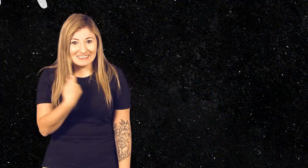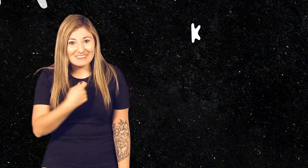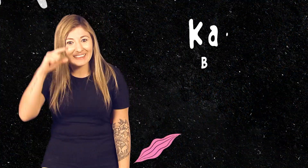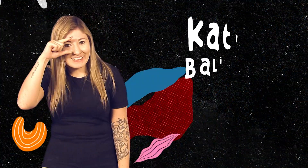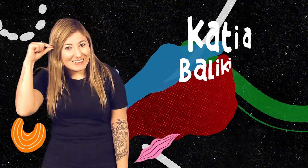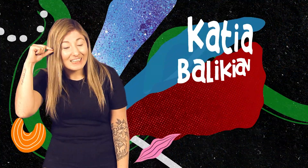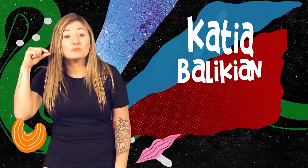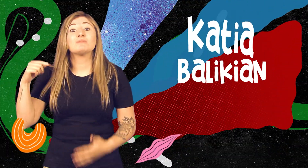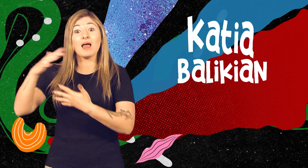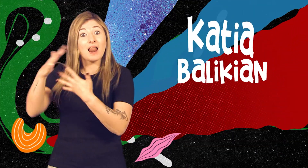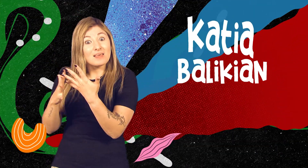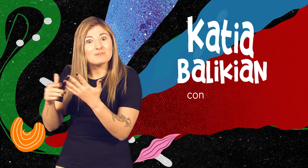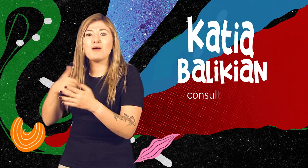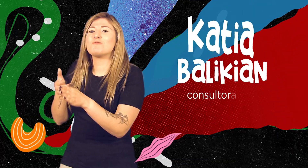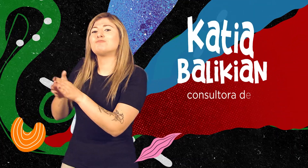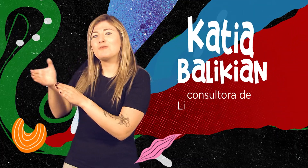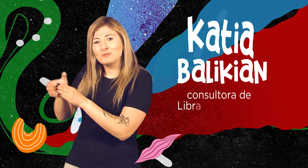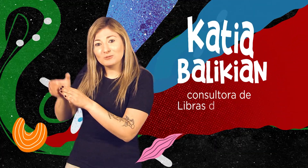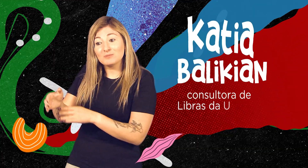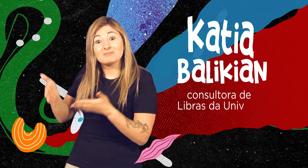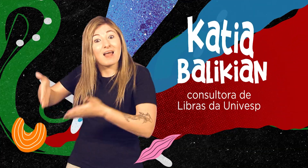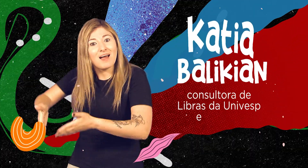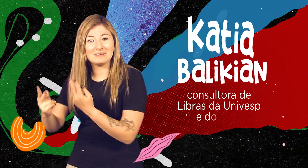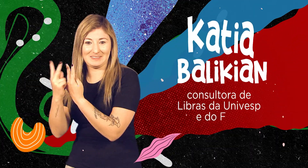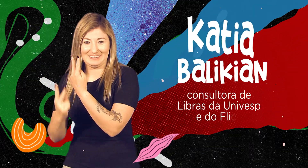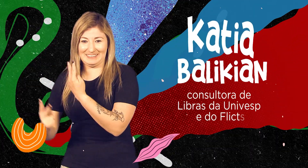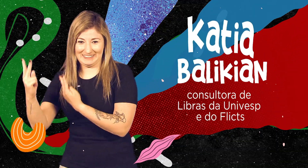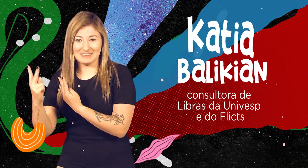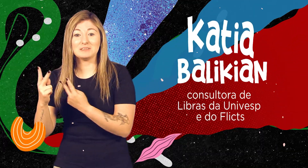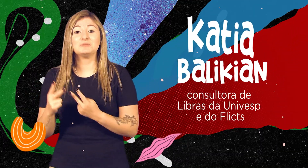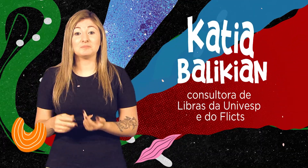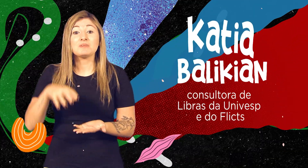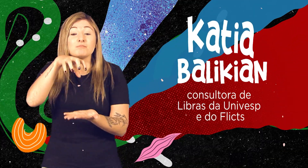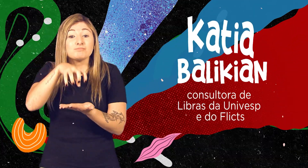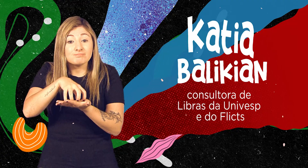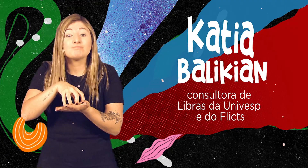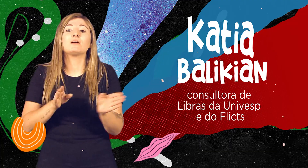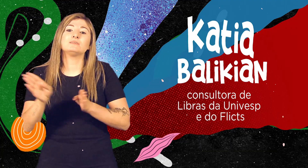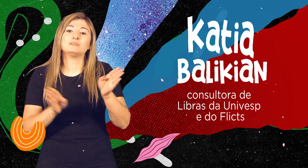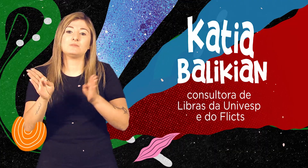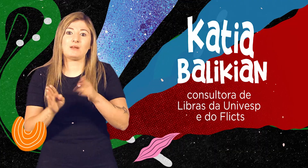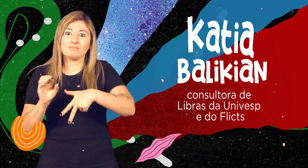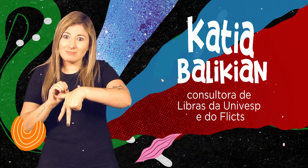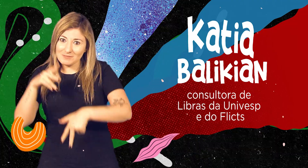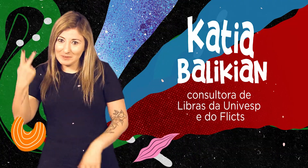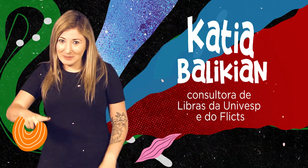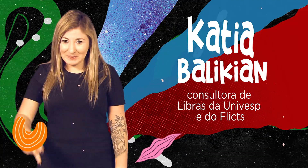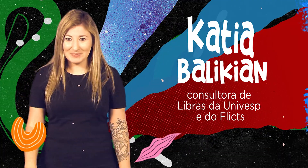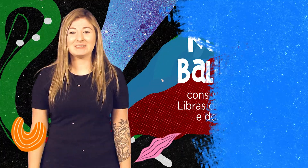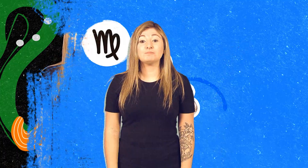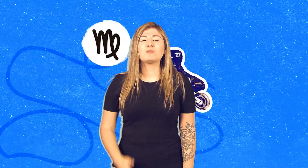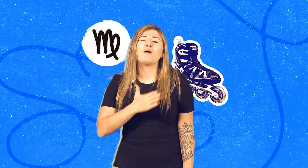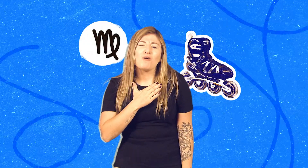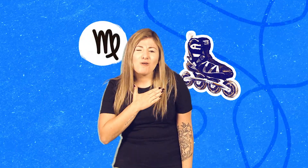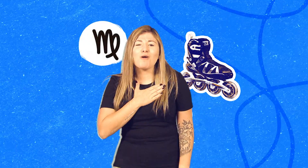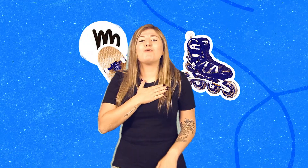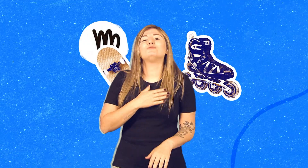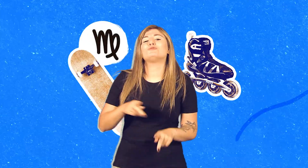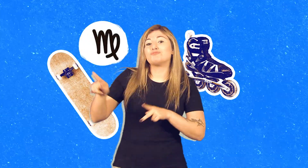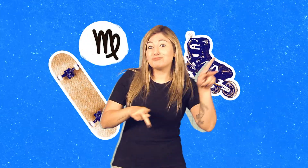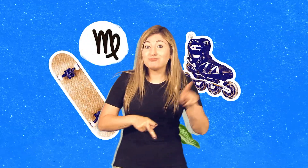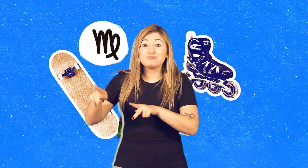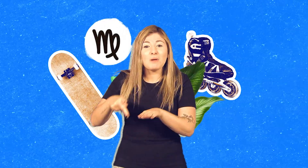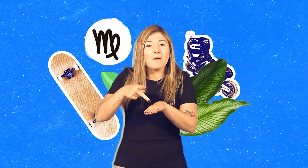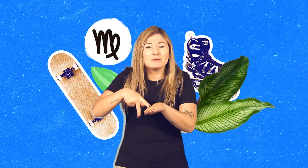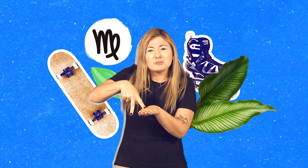Olá, eu sou Kátia Baliquian, consultora de Libras da Univesp e do Flickits, Núcleo de Acessibilidade da TV Cultura.